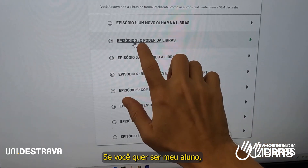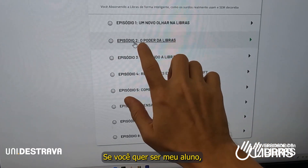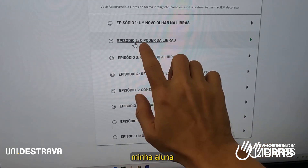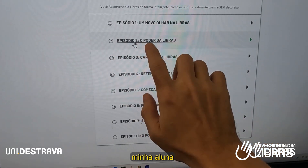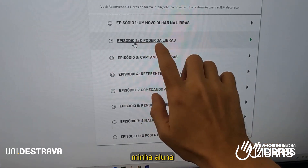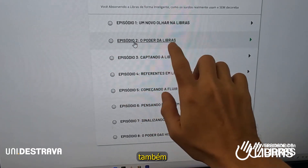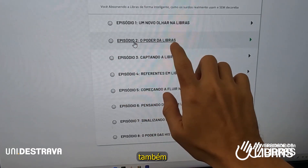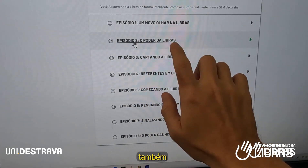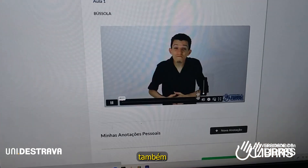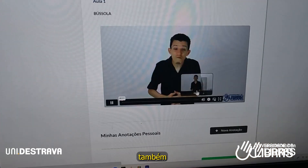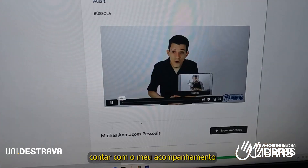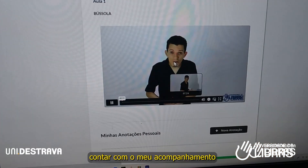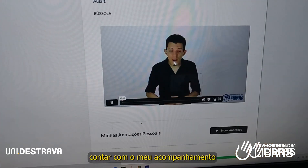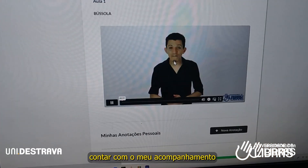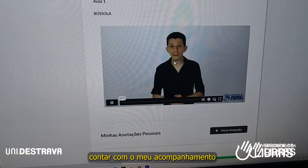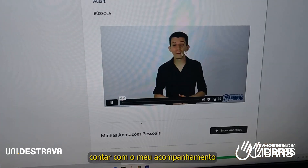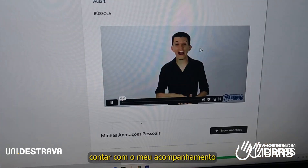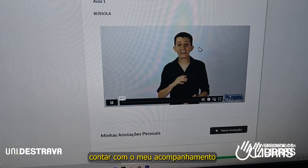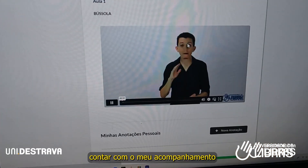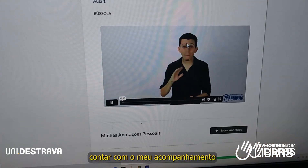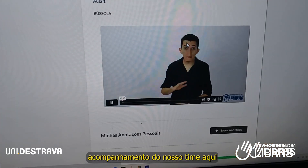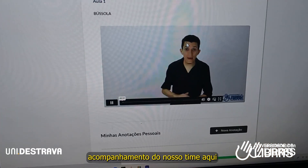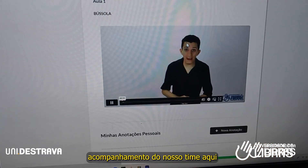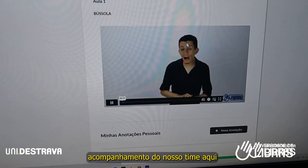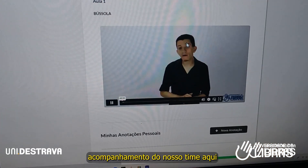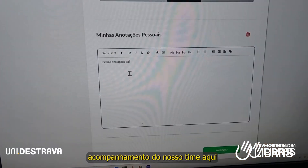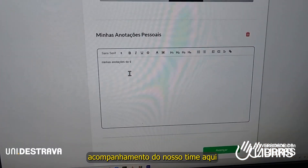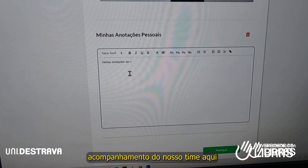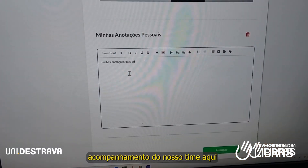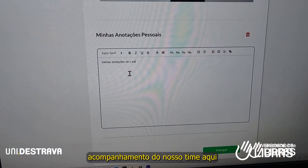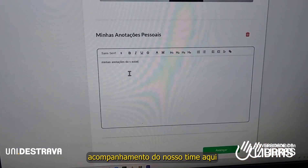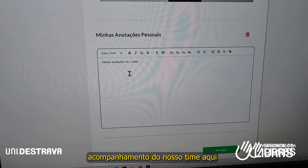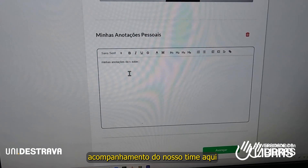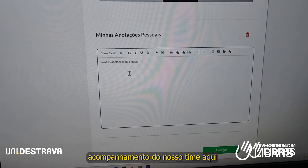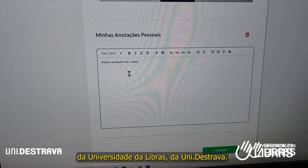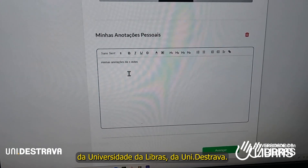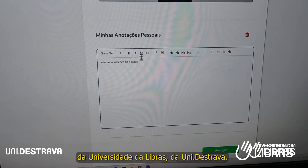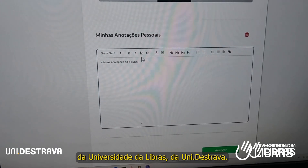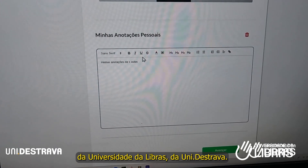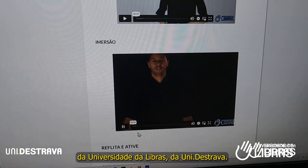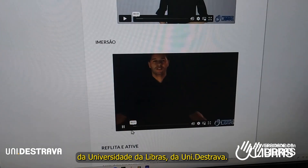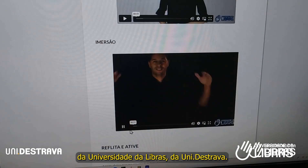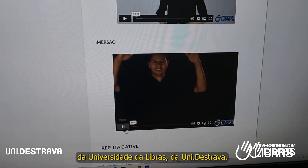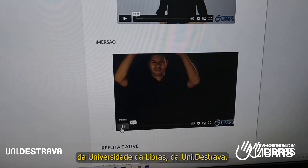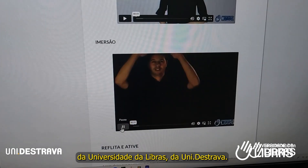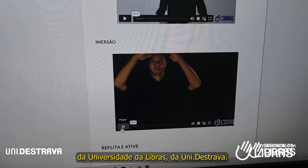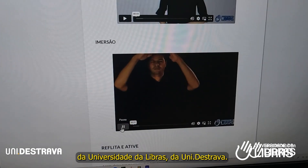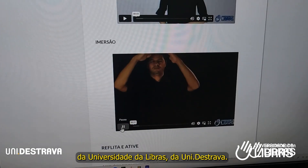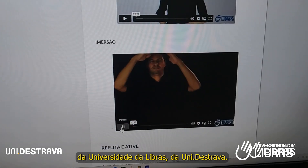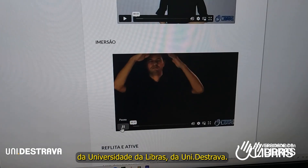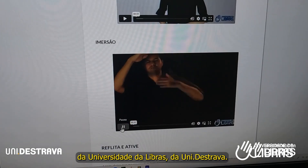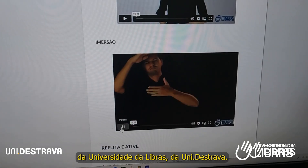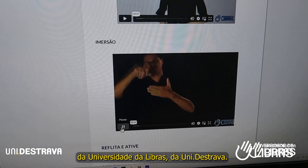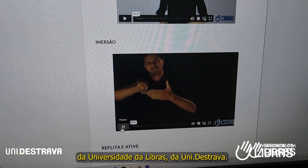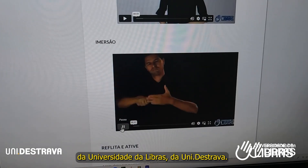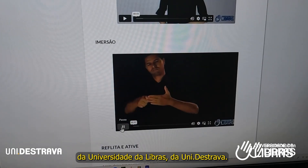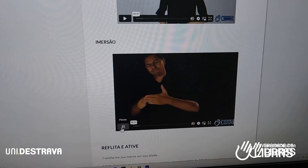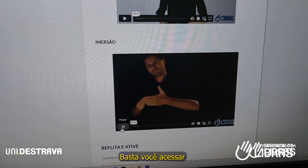aluno, minha aluna também, contar com o meu acompanhamento do nosso time aqui da Universidade da Libras /Unidestrava, basta